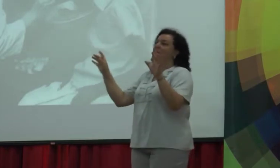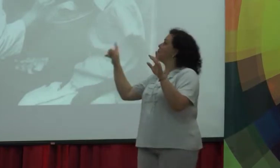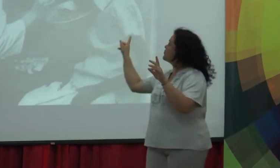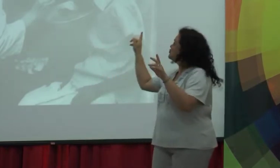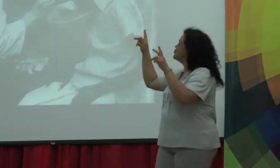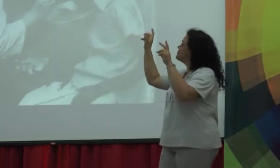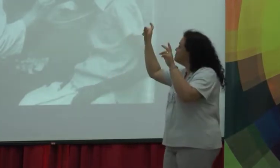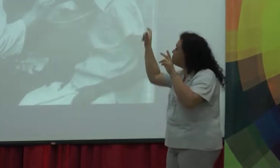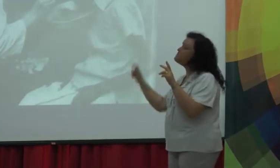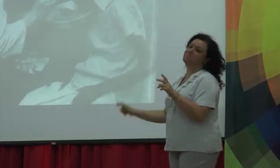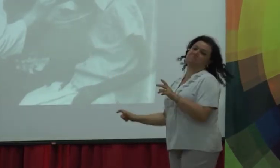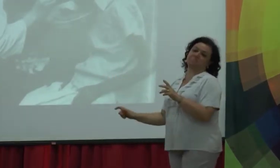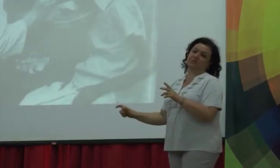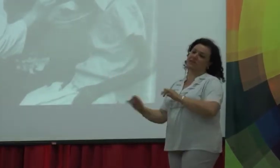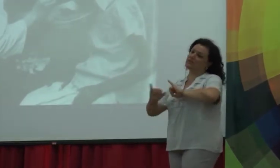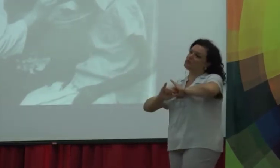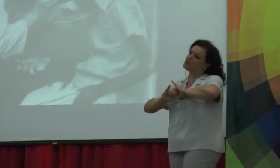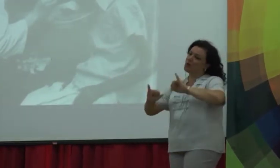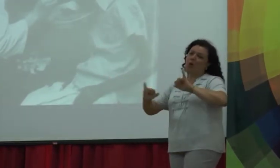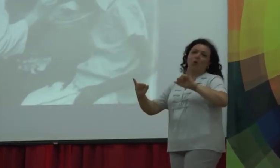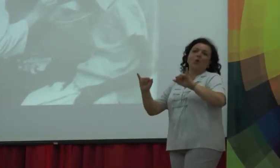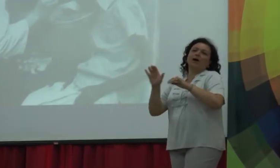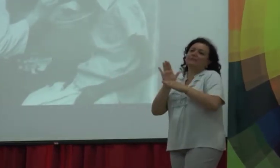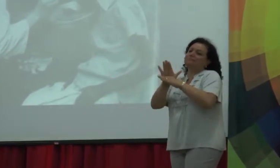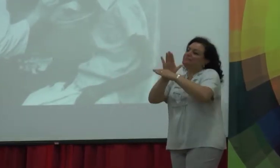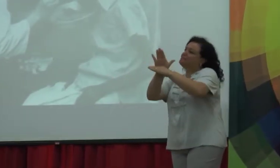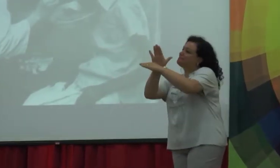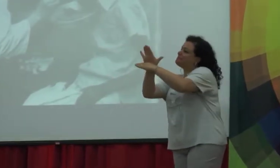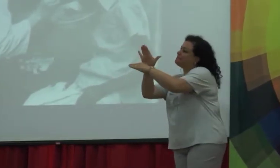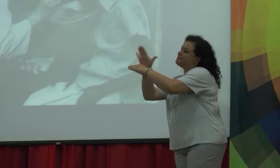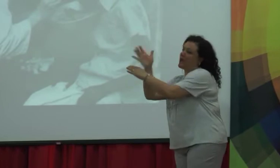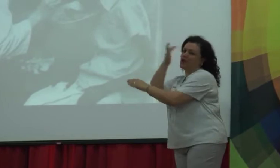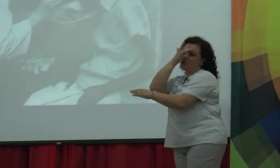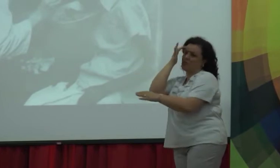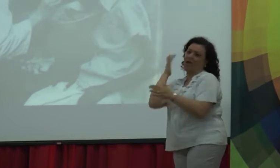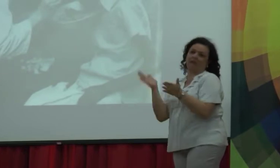É um exemplo ótimo de quê? De